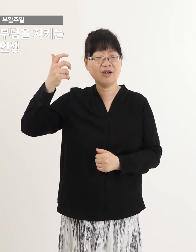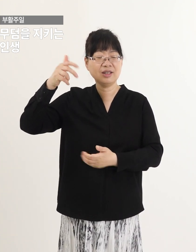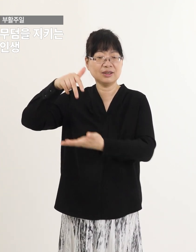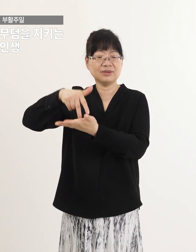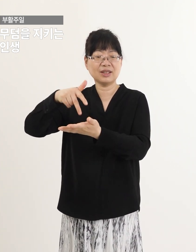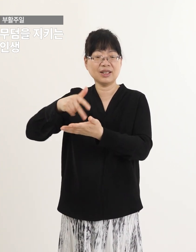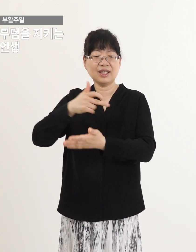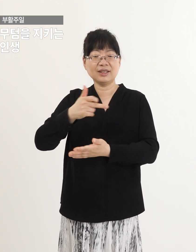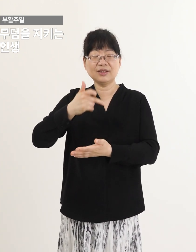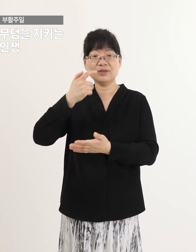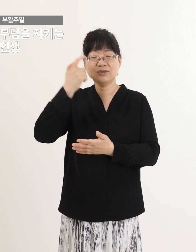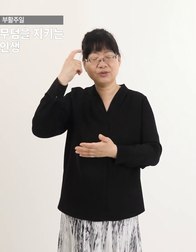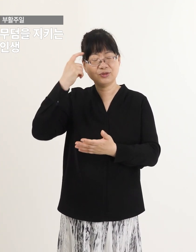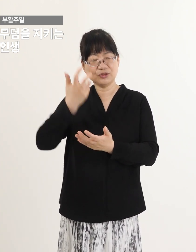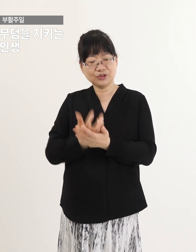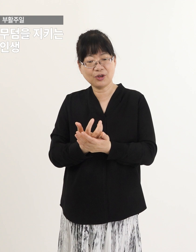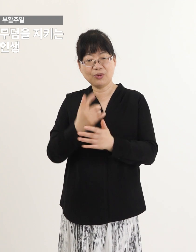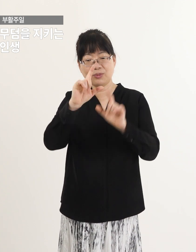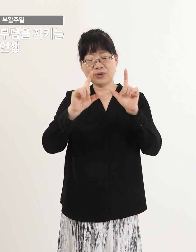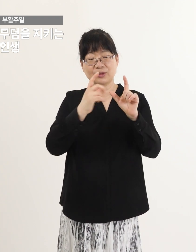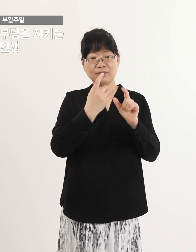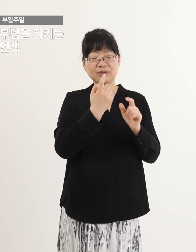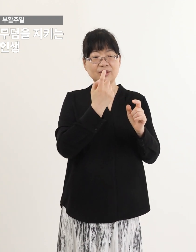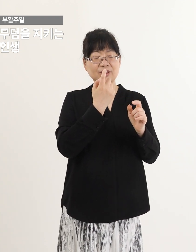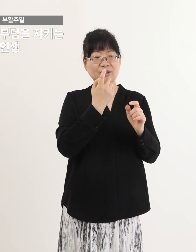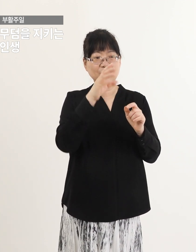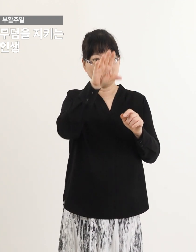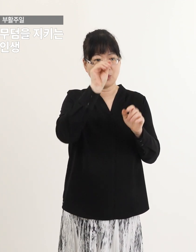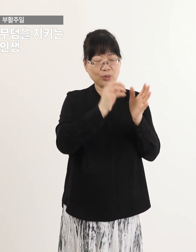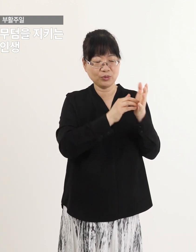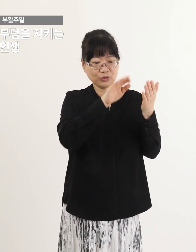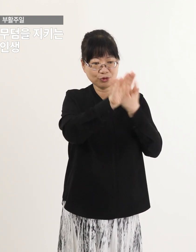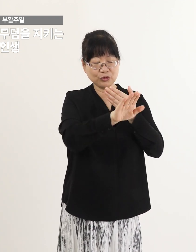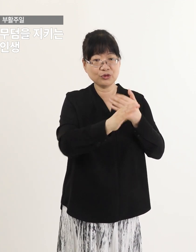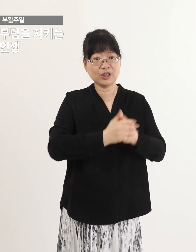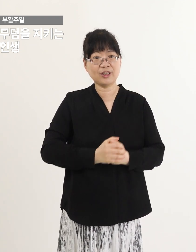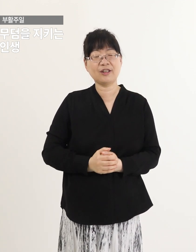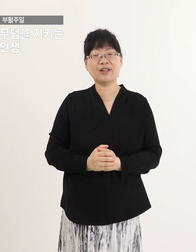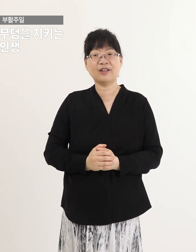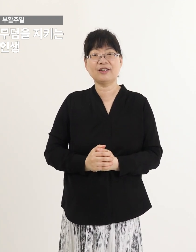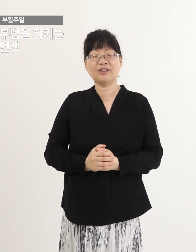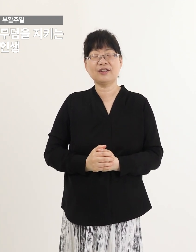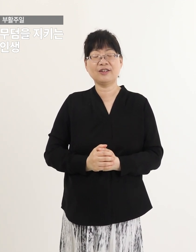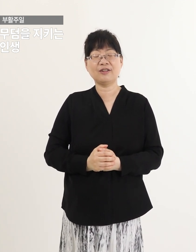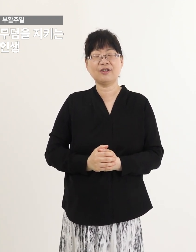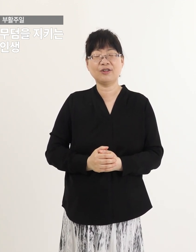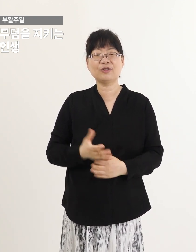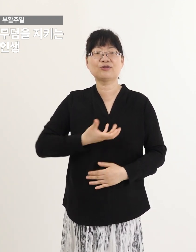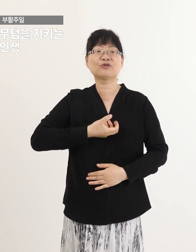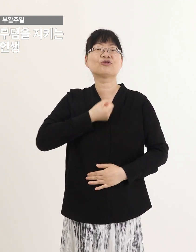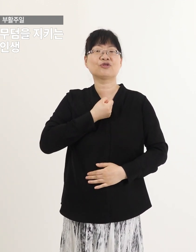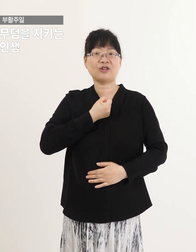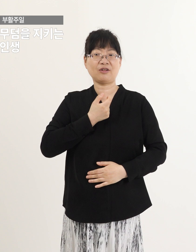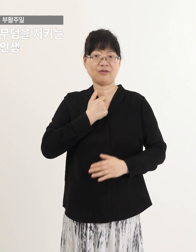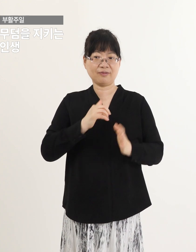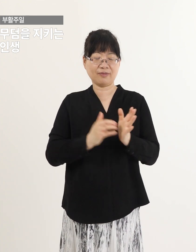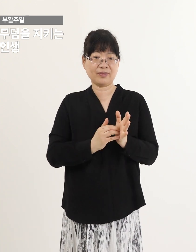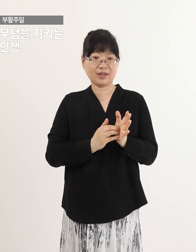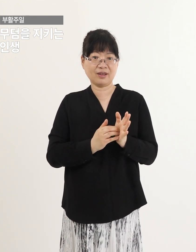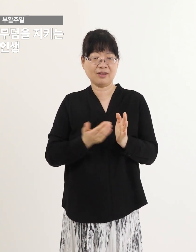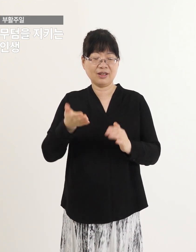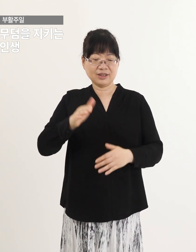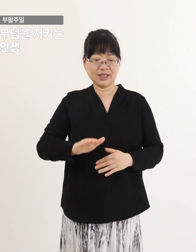엄청난 충격적인 장면을 목격하고 쇼킹한 충격을 받은 거예요. 근데